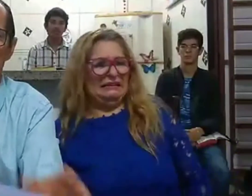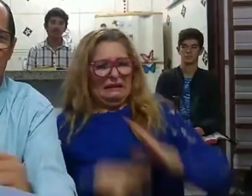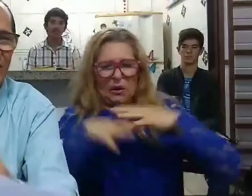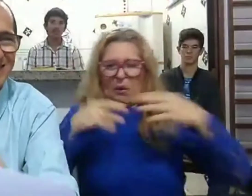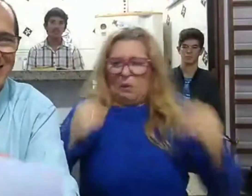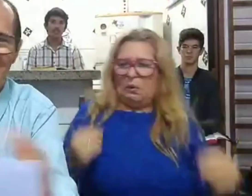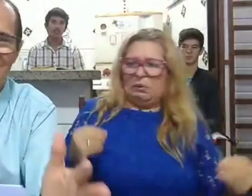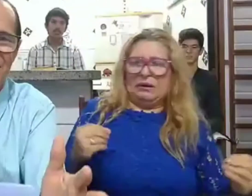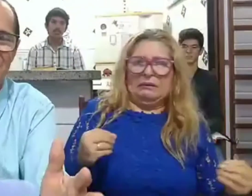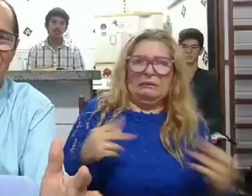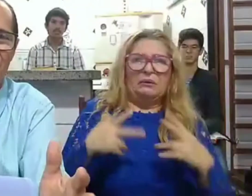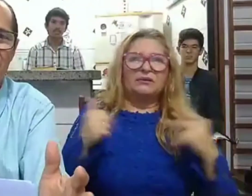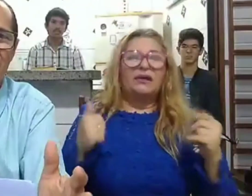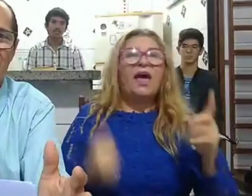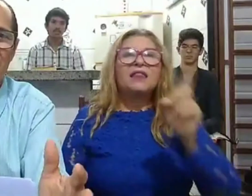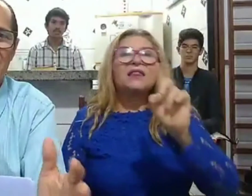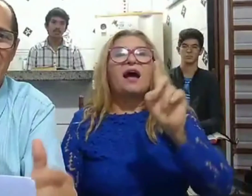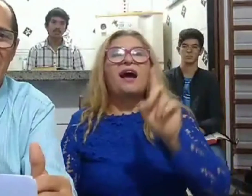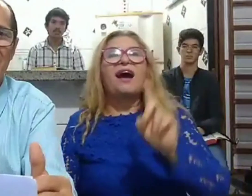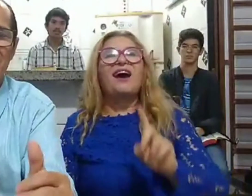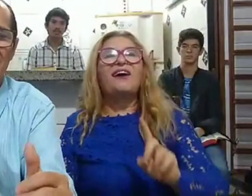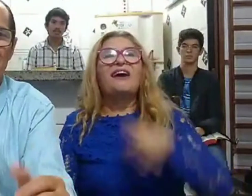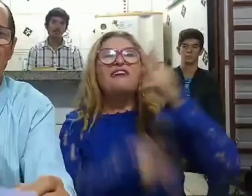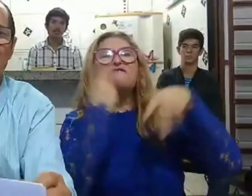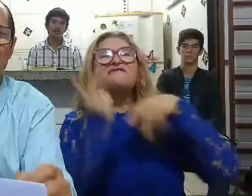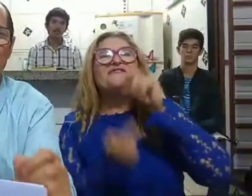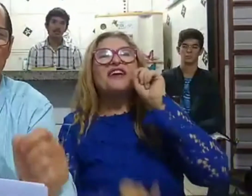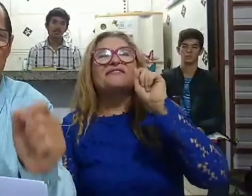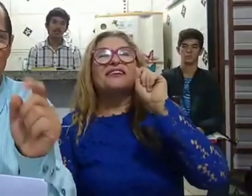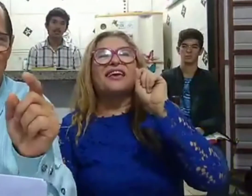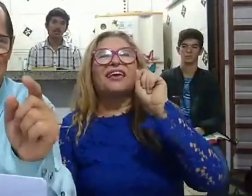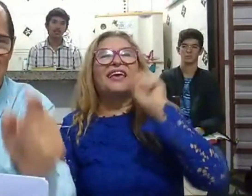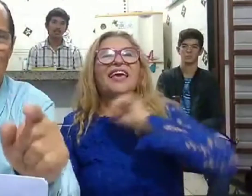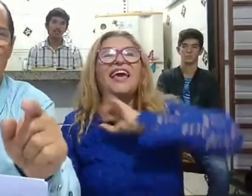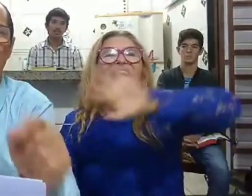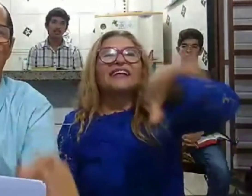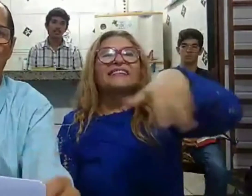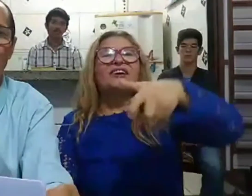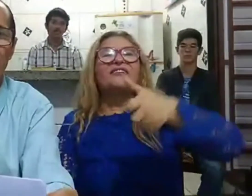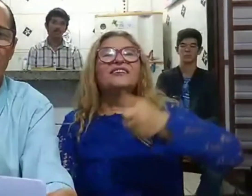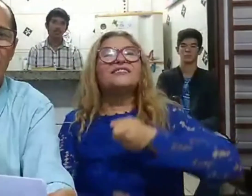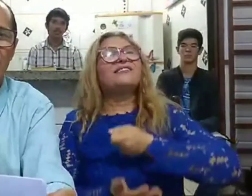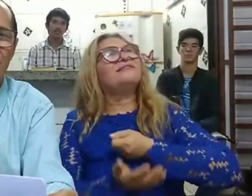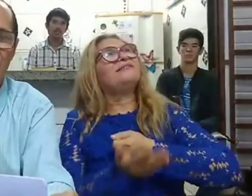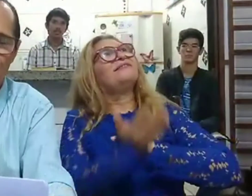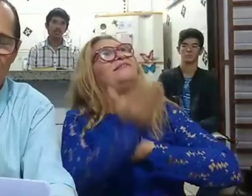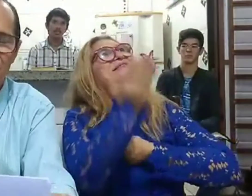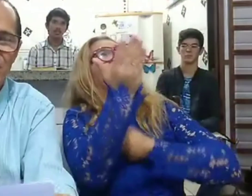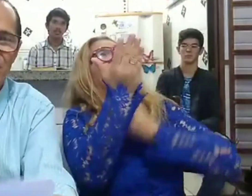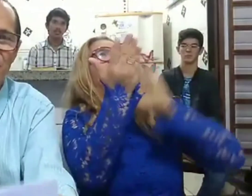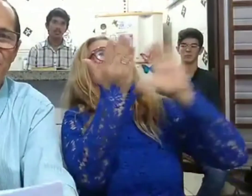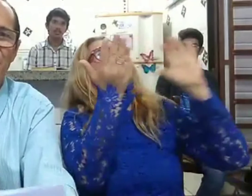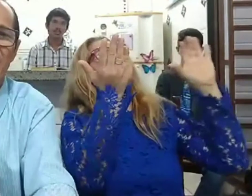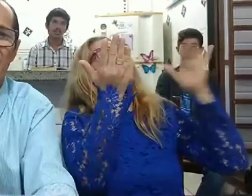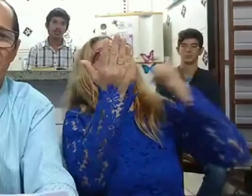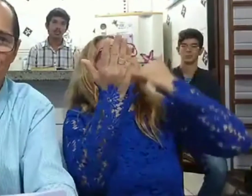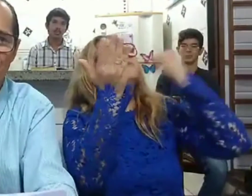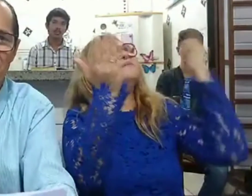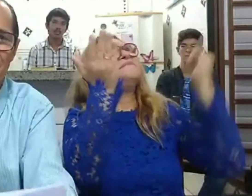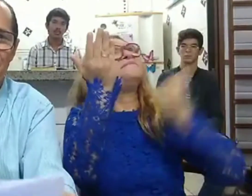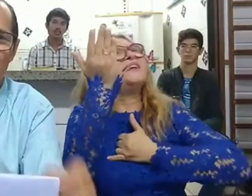um evangelho de nada disso, mas trata diretamente com a salvação do pecador. E foi por isso que Jesus foi